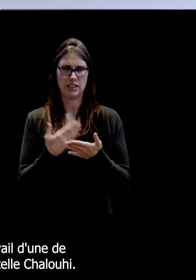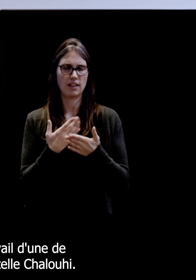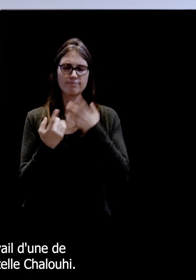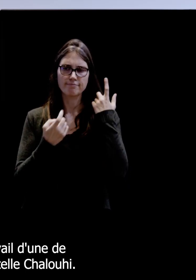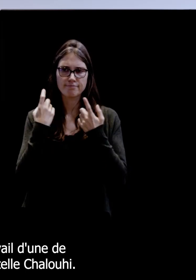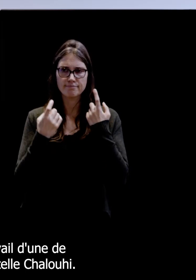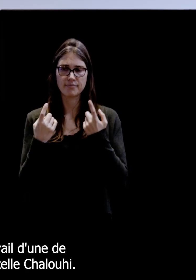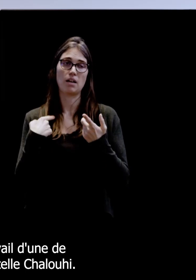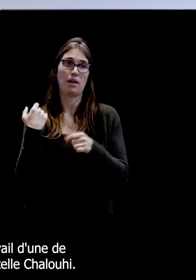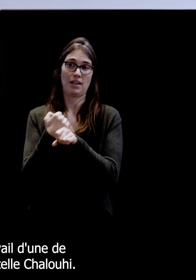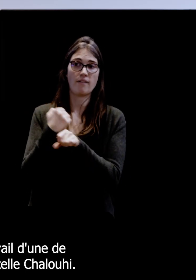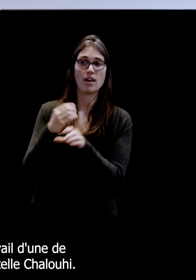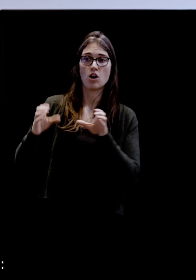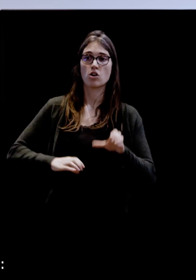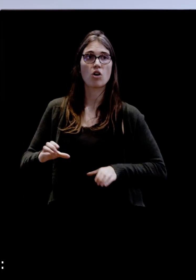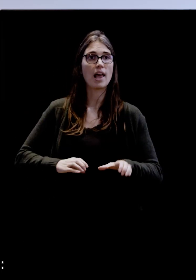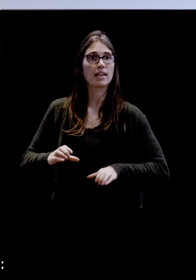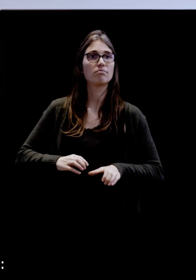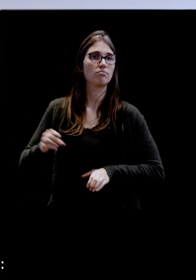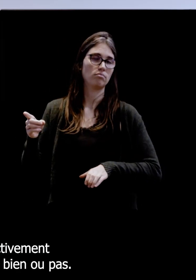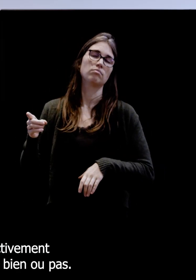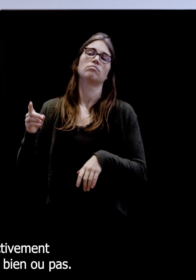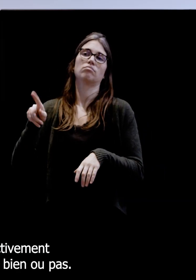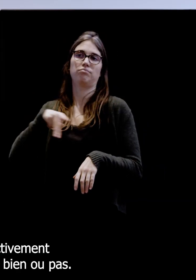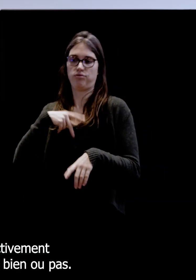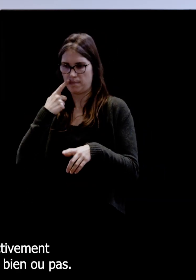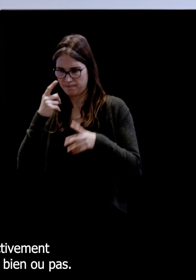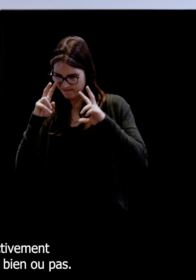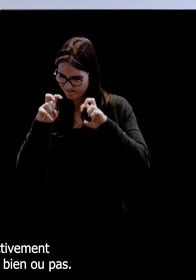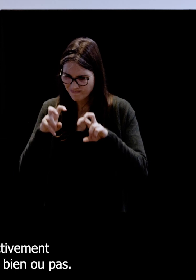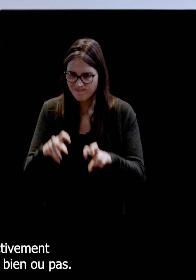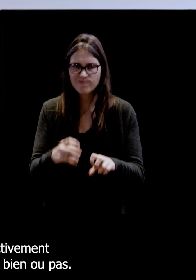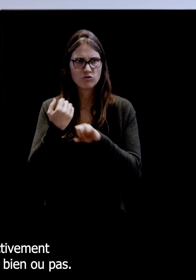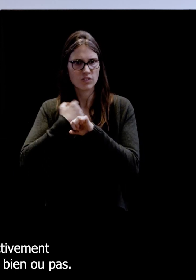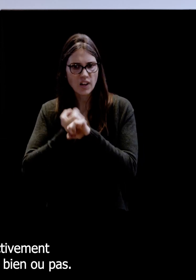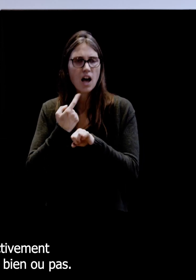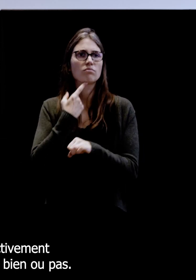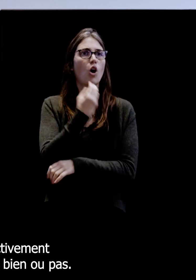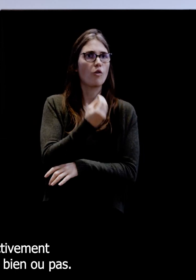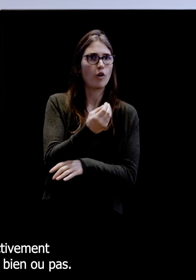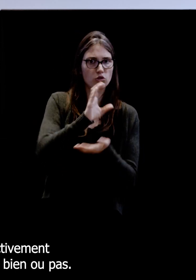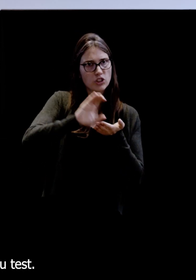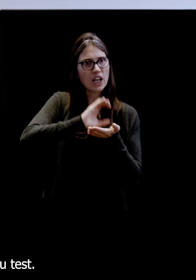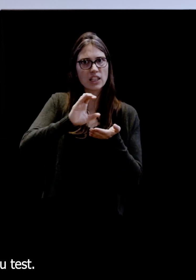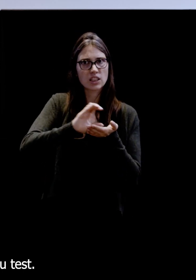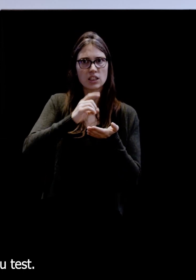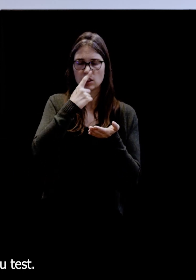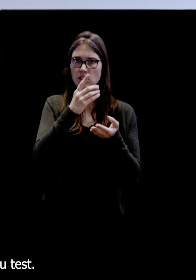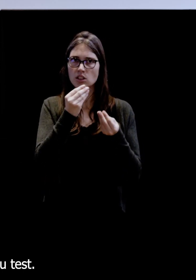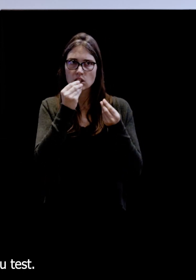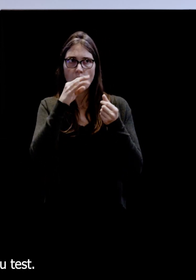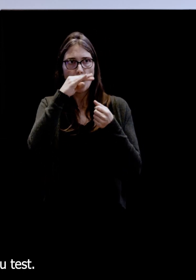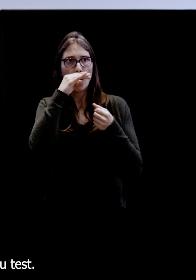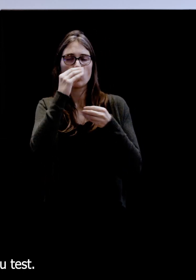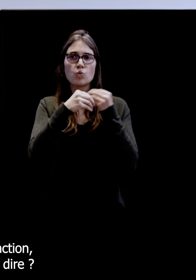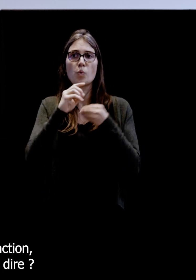mes collègues et amies, Christelle Chalouis. On se dit, il faut qu'on voit si effectivement les enfants charges sentent bien ou pas. Et on s'est